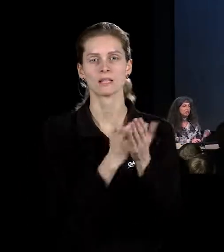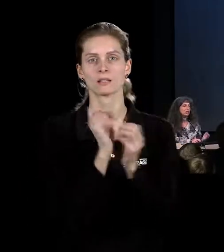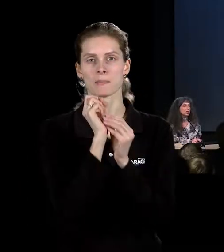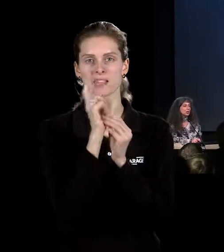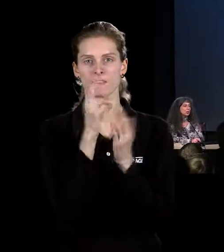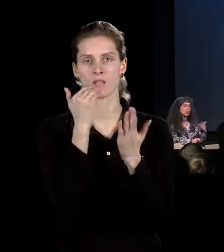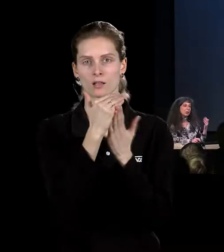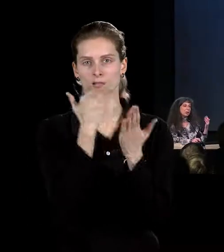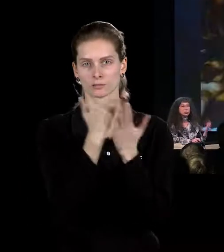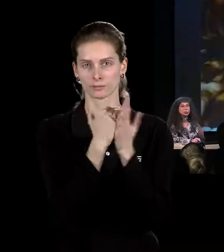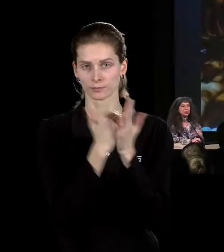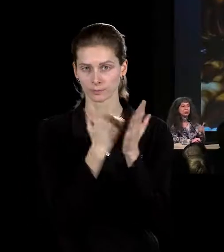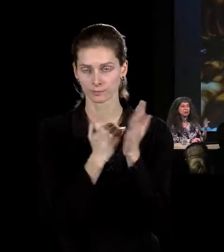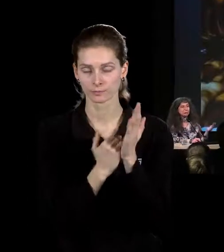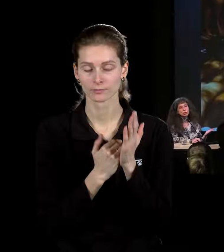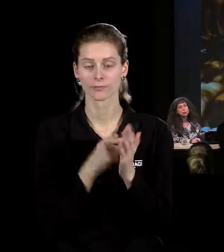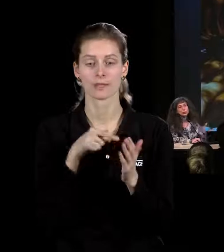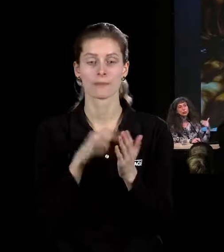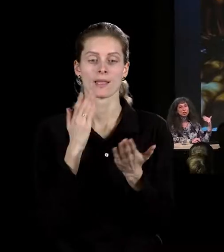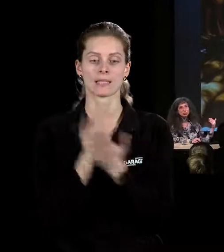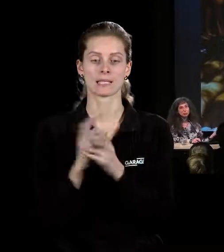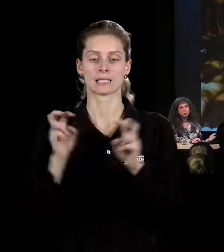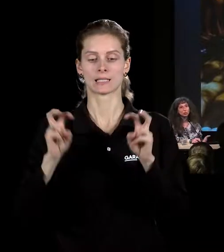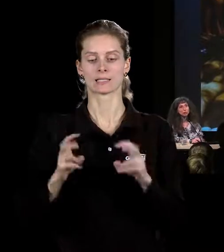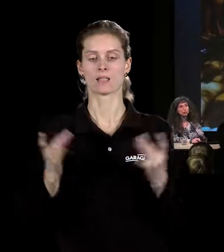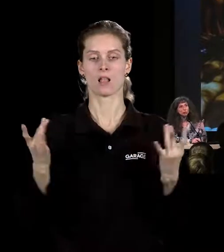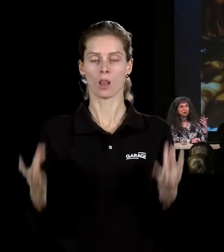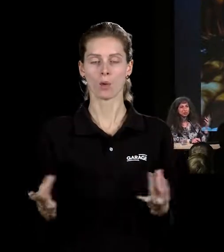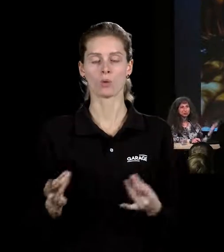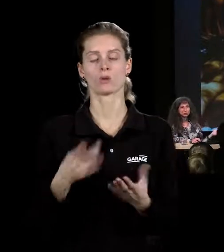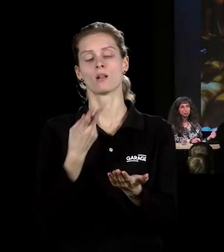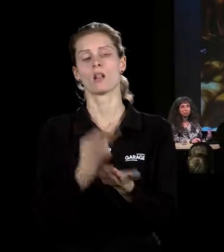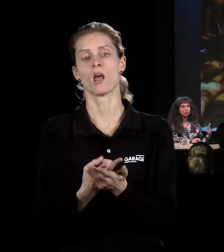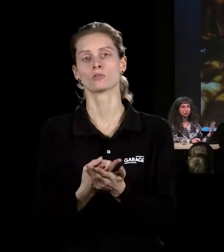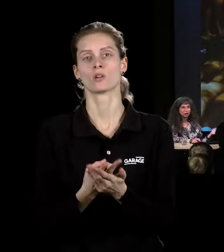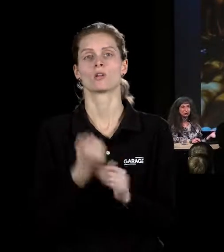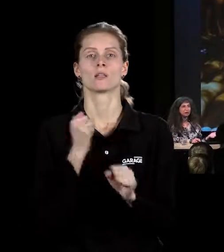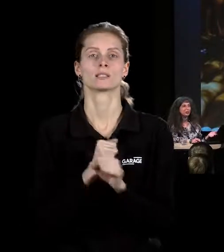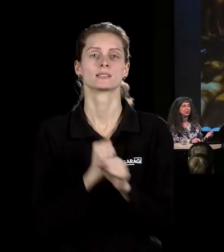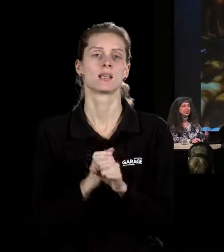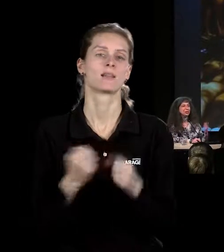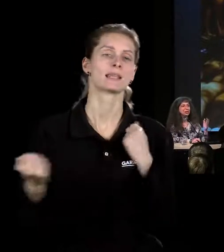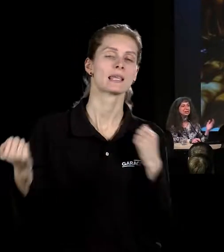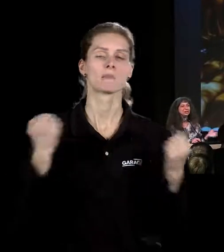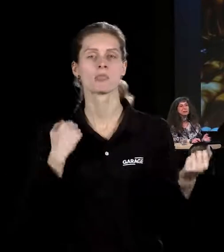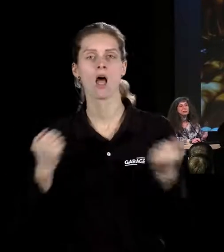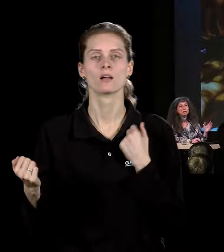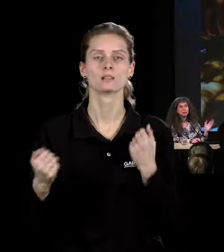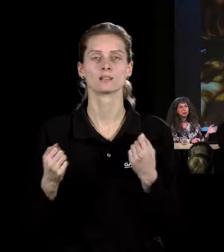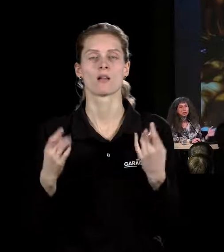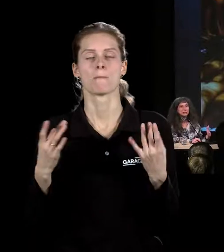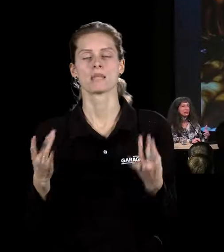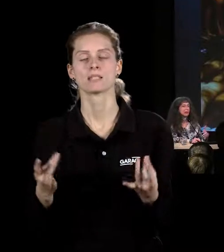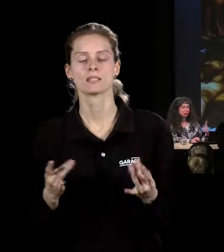там, в котором есть сидеть в позе лотоса, лежать на полу, делать гимнастику тай-чи,